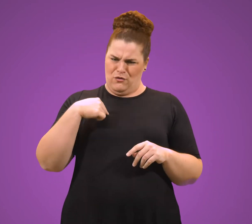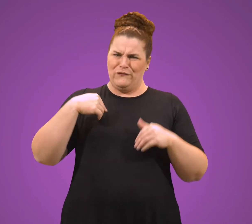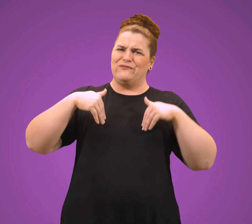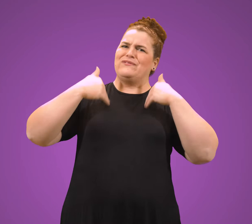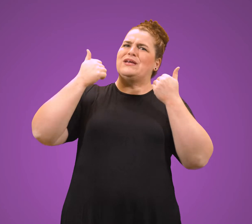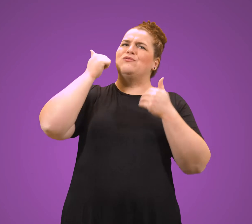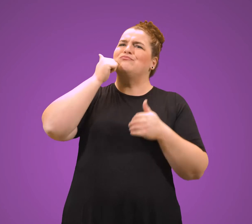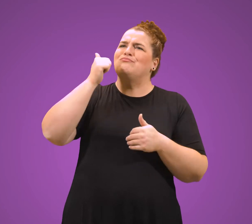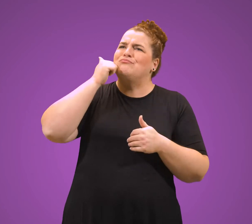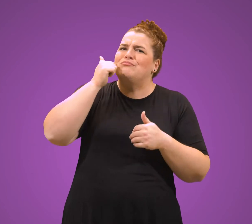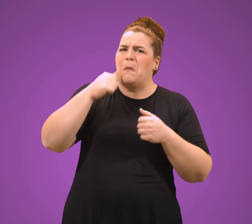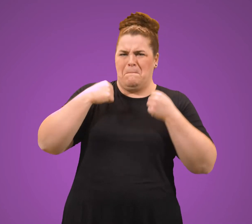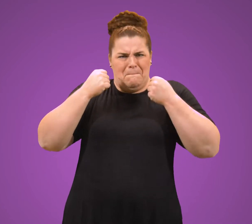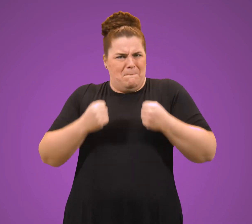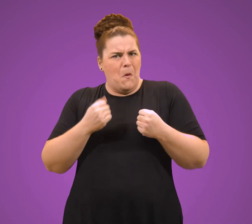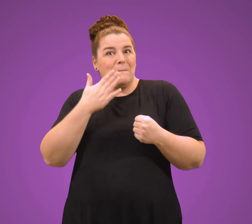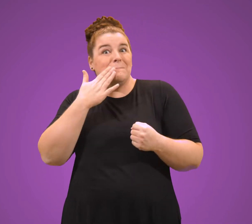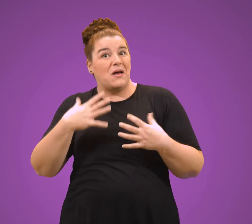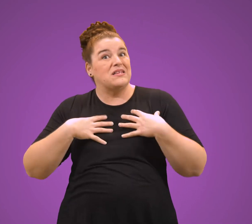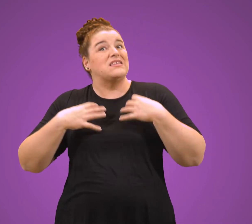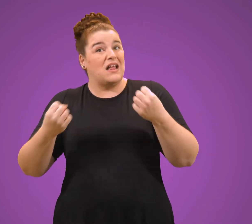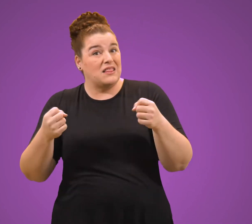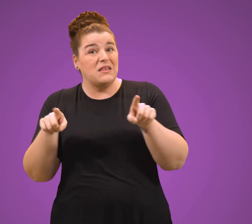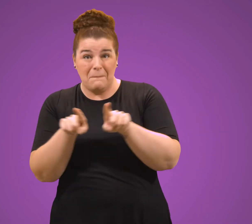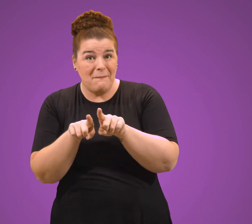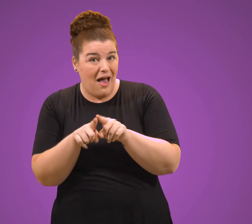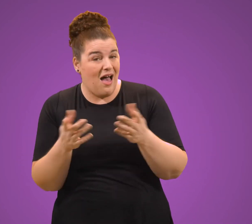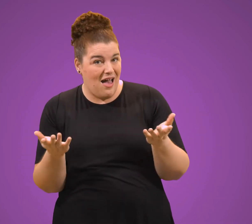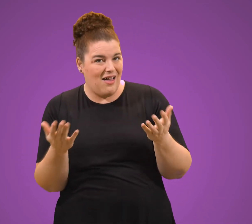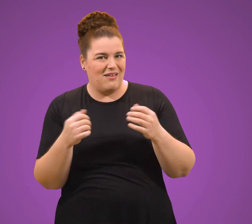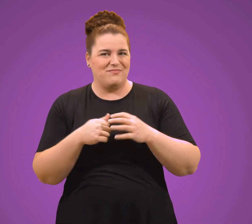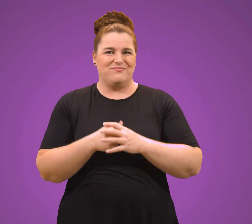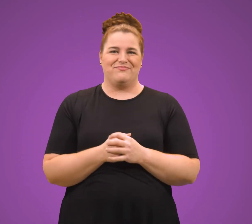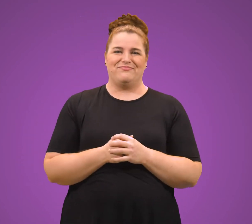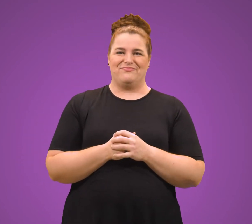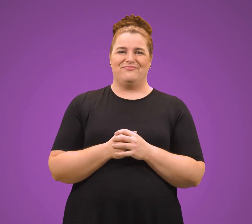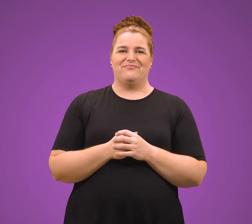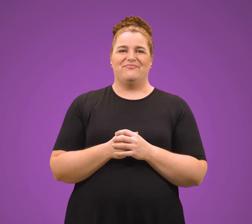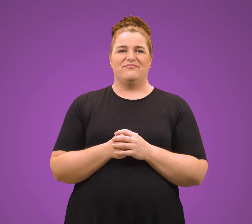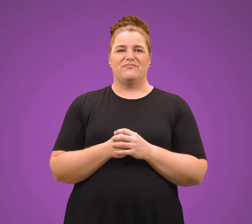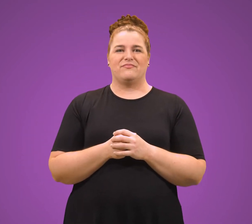bonne santé. Il en va de même pour une personne atteinte d'une maladie mentale.